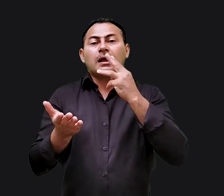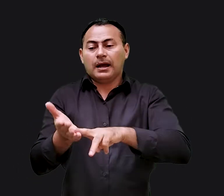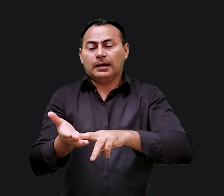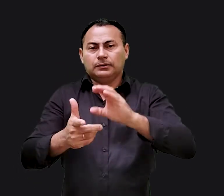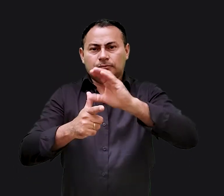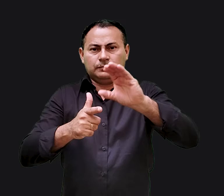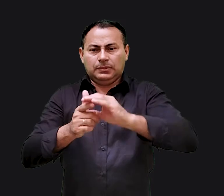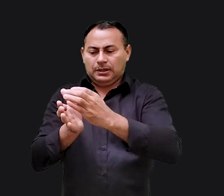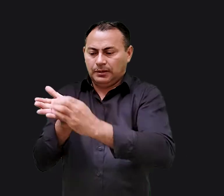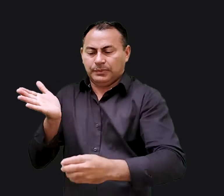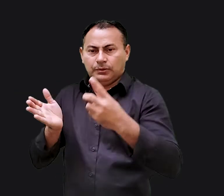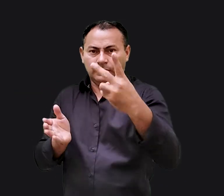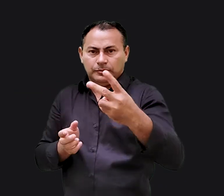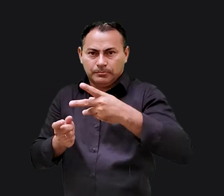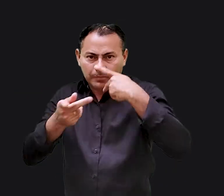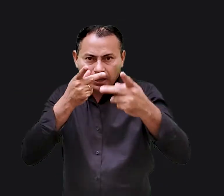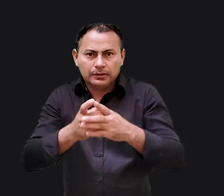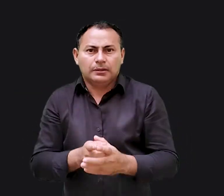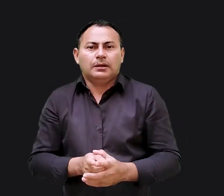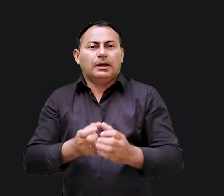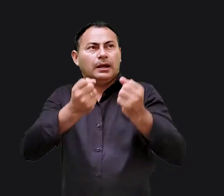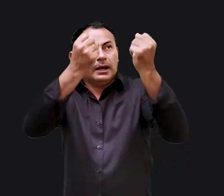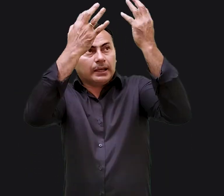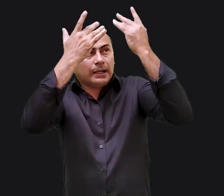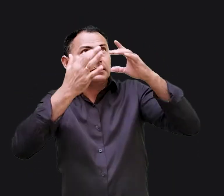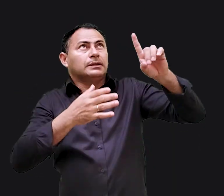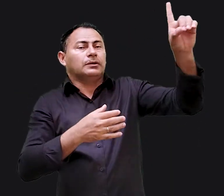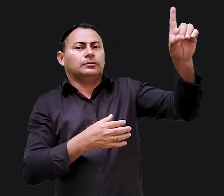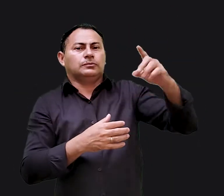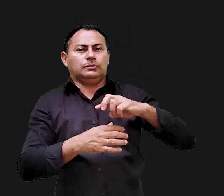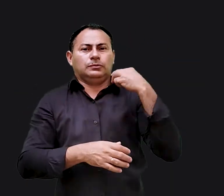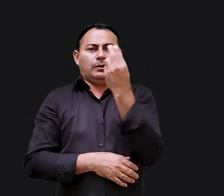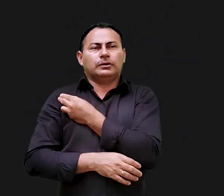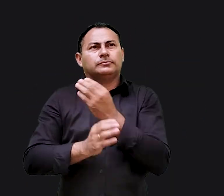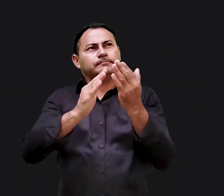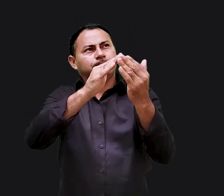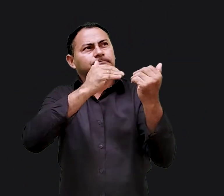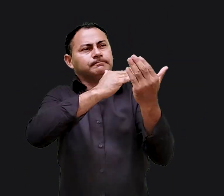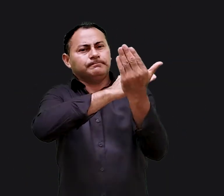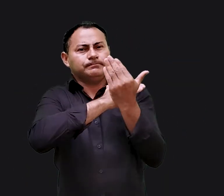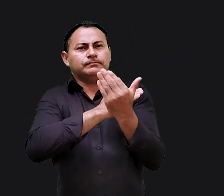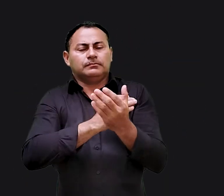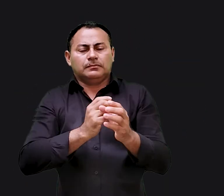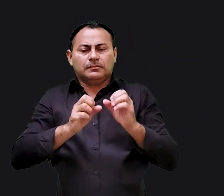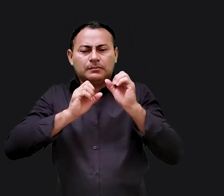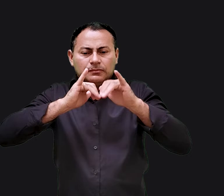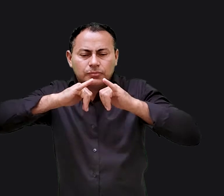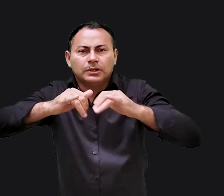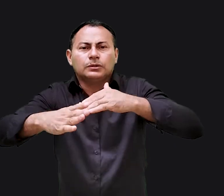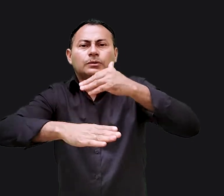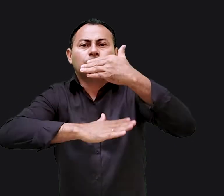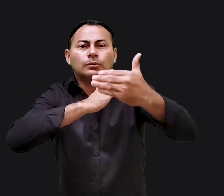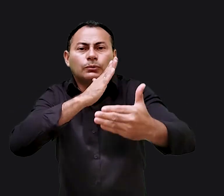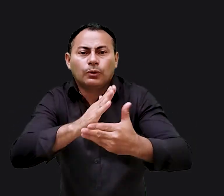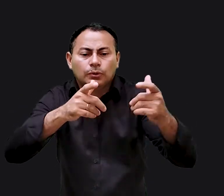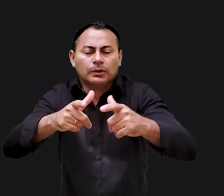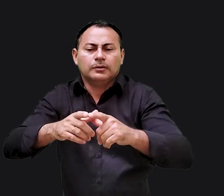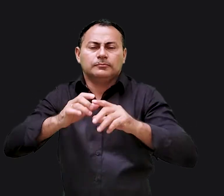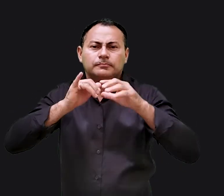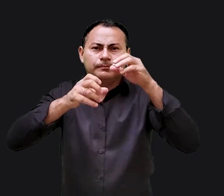Coríntios, capítulo 2, ele disse assim, A graça de Deus, por nosso intermédio, exala em todo lugar a fragrância